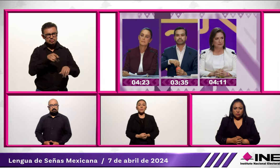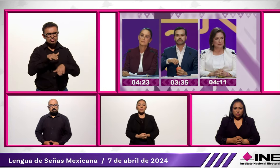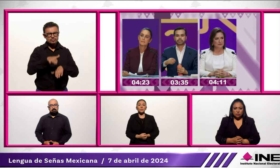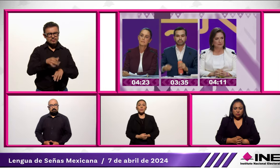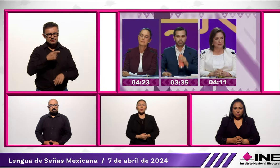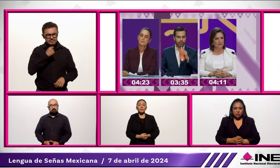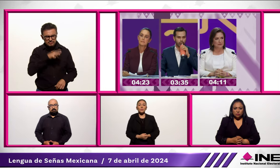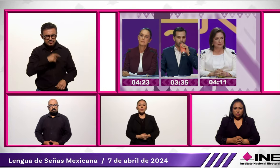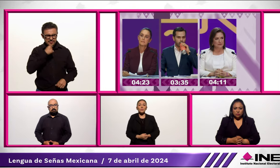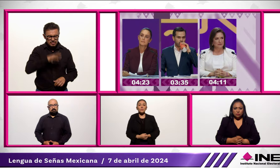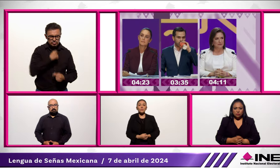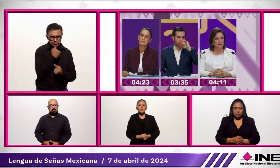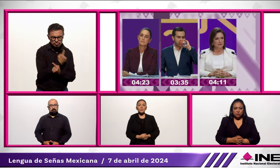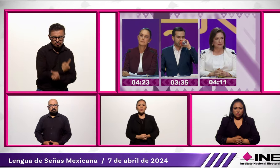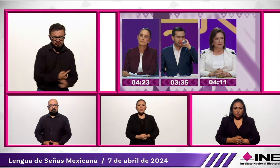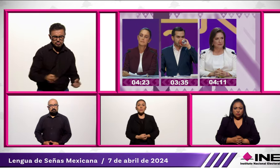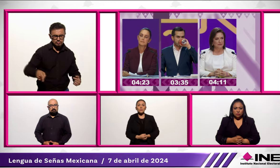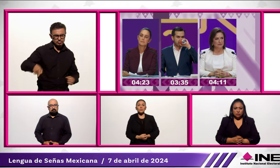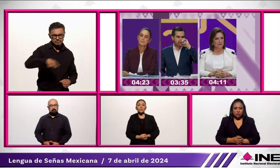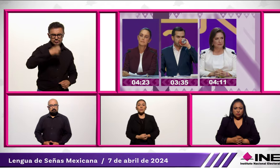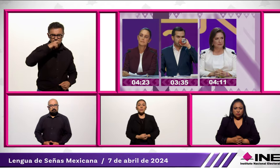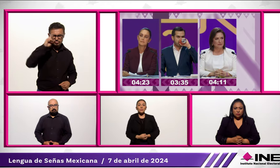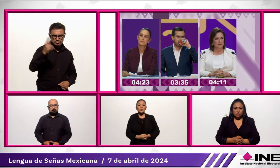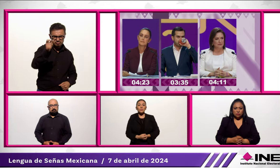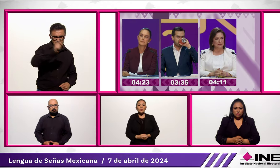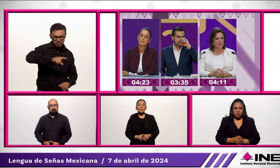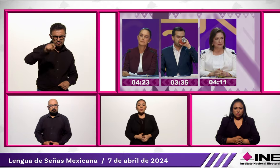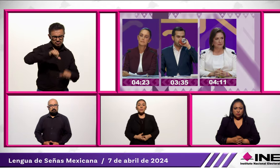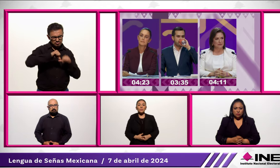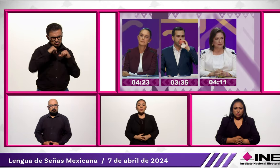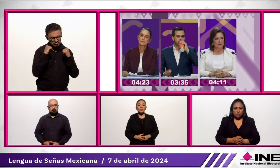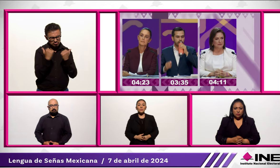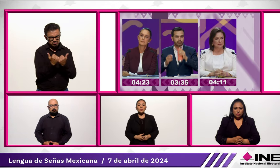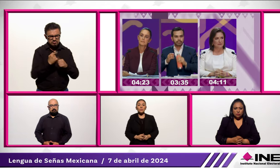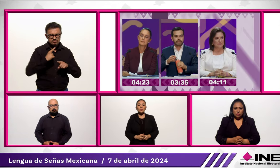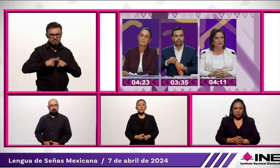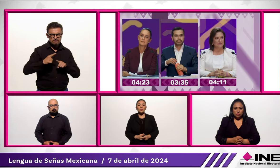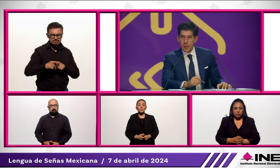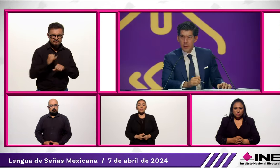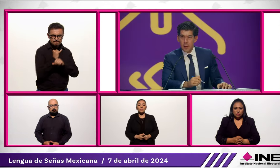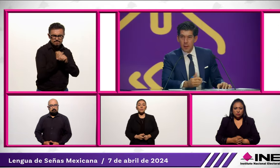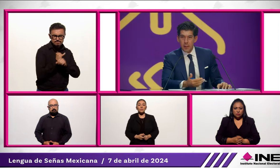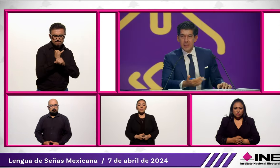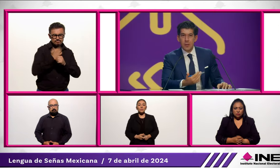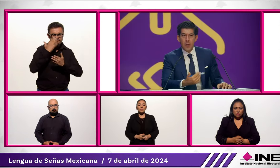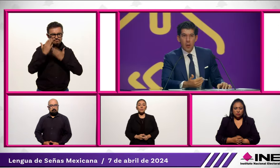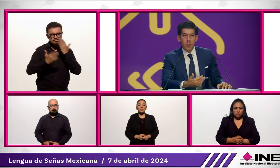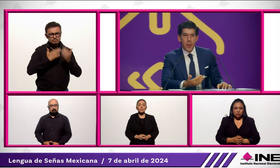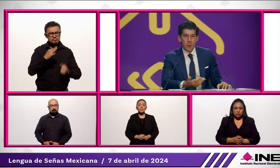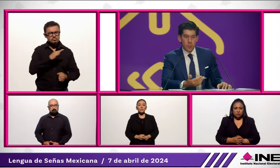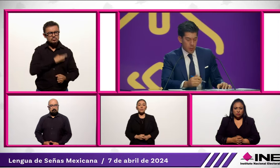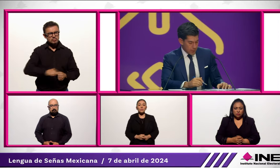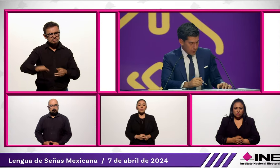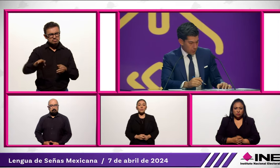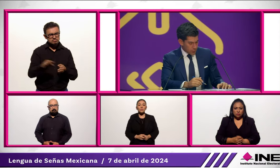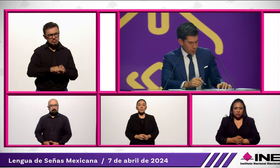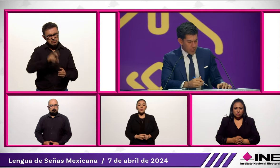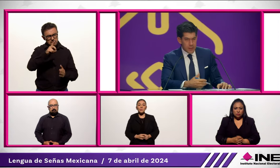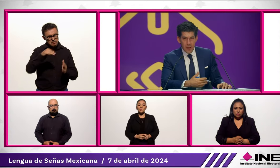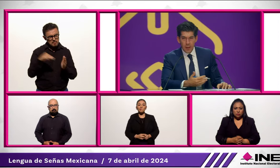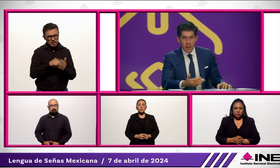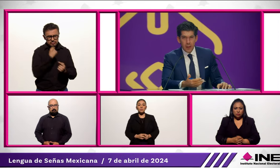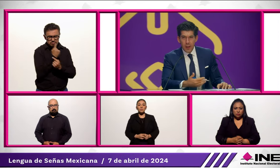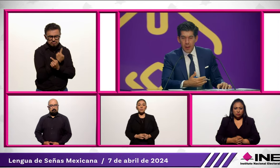distintos estudios, tanto académicos como de organizaciones, hablan de que alrededor de 30,000 menores habrían sido ya cooptados por la